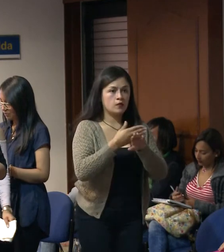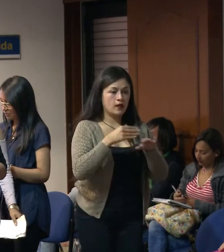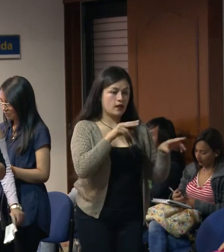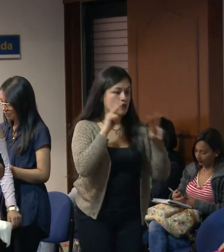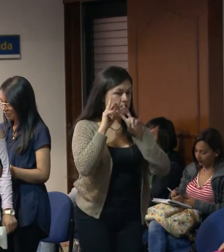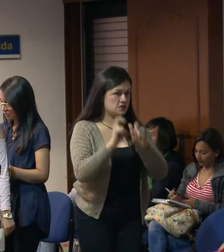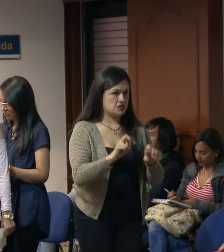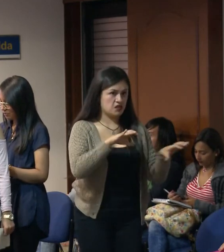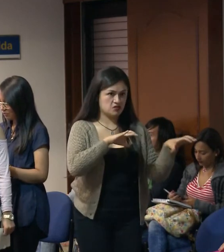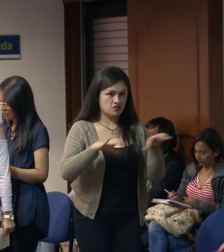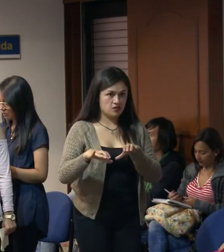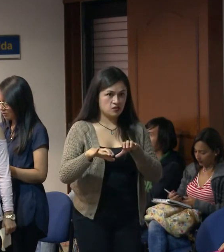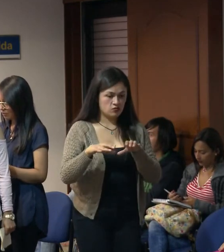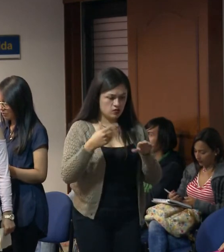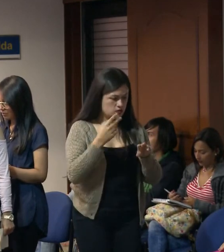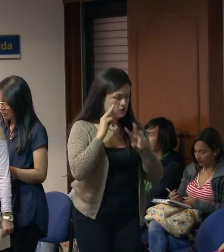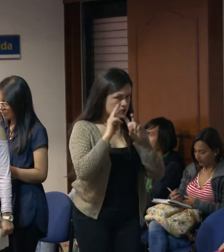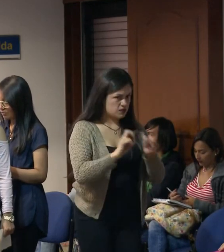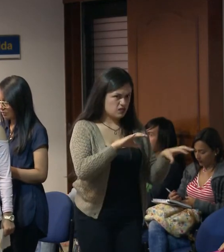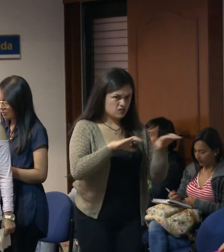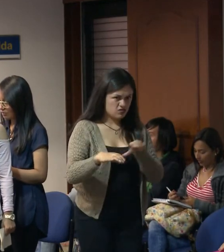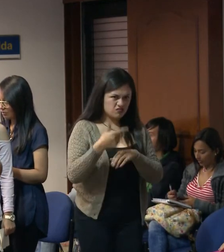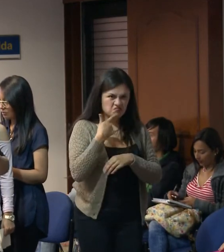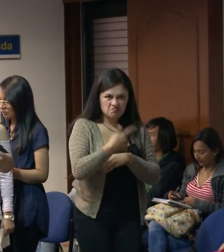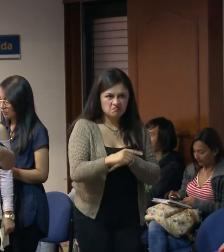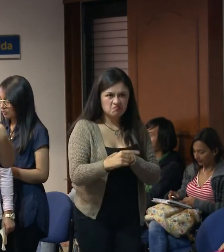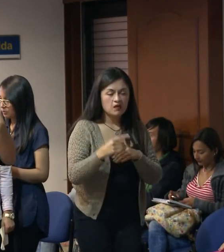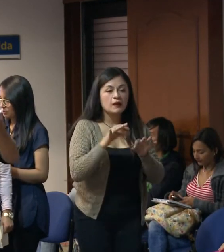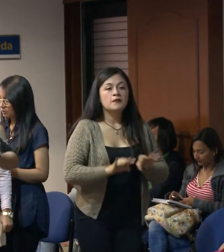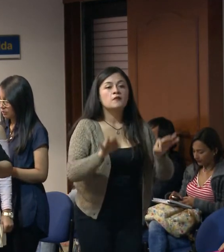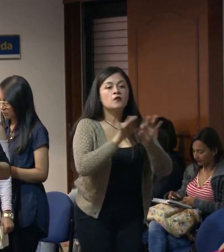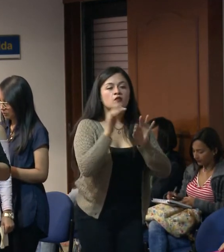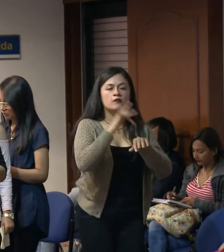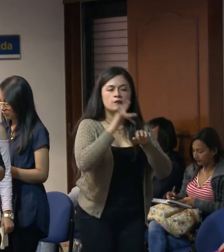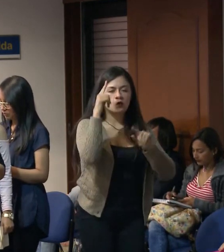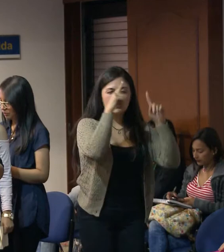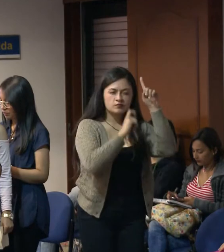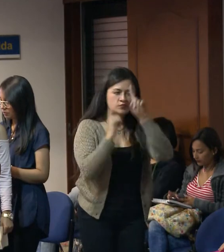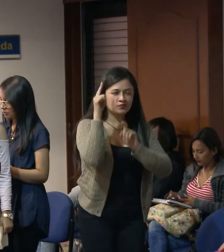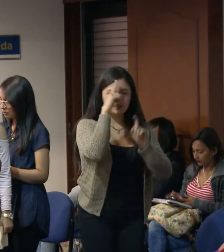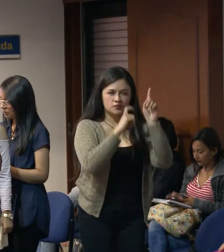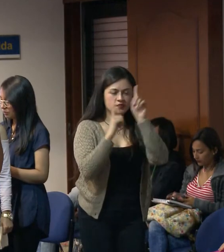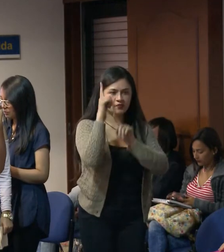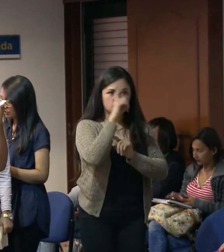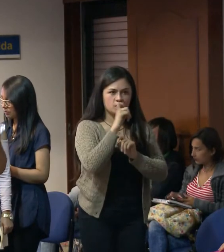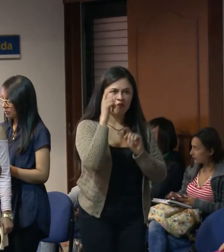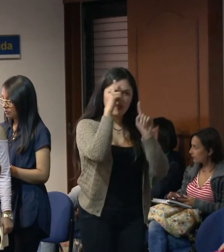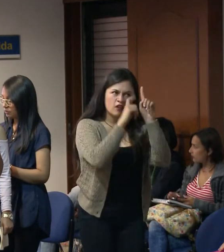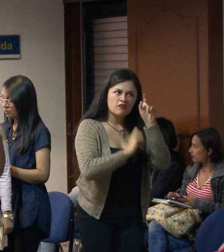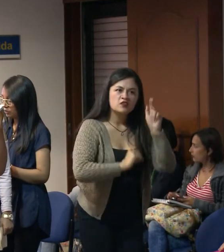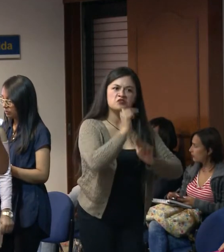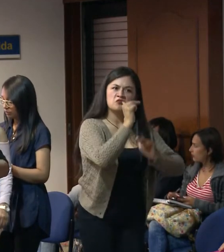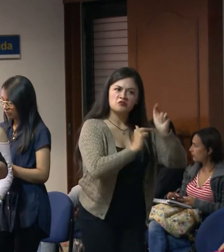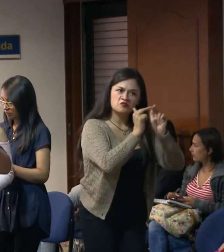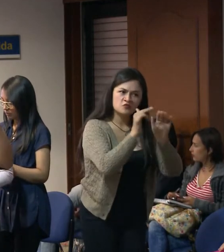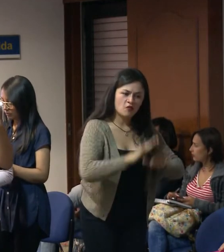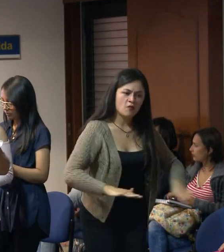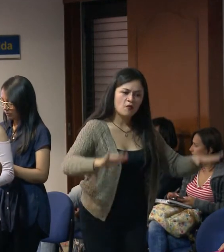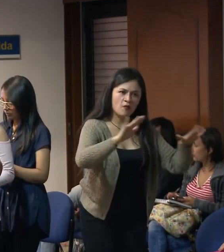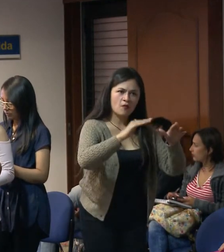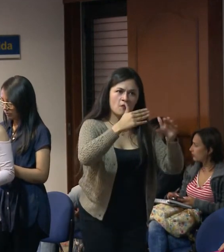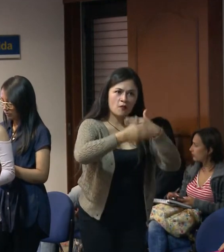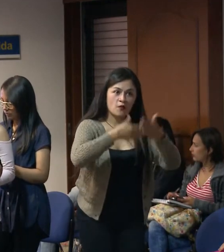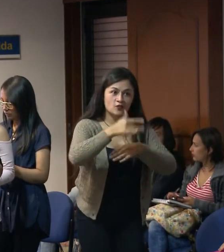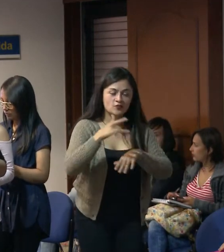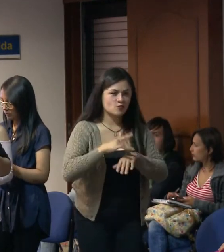investigación-acción, y la investigación-acción lo que nos da es como estar en constante reflexión. Entonces, estar en constante construcción, reflexión,